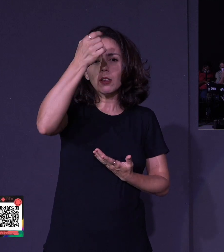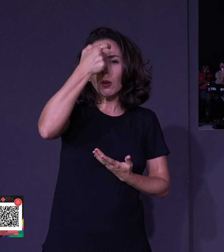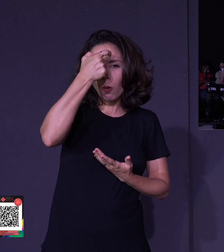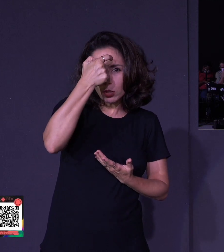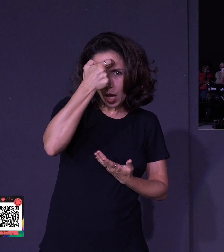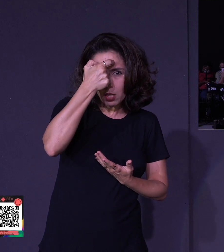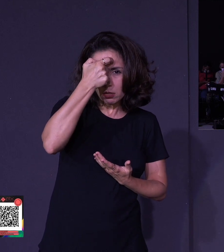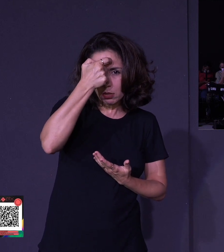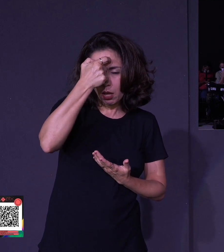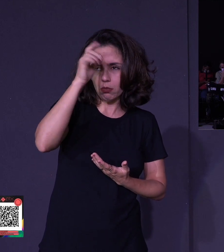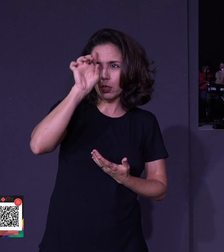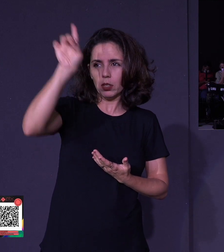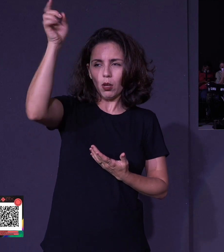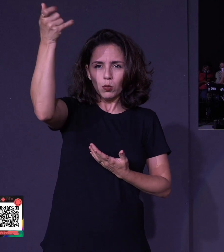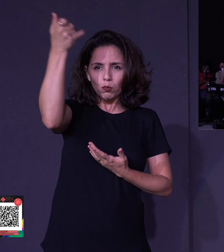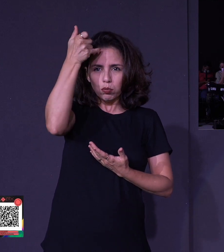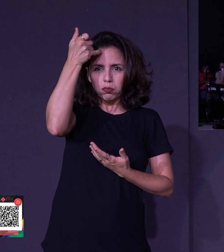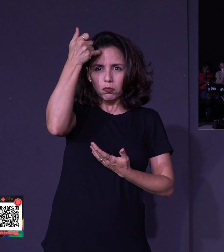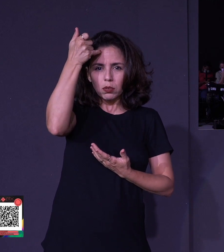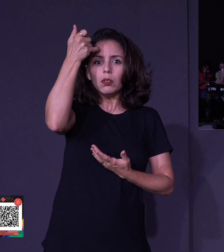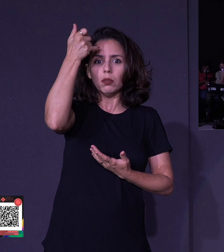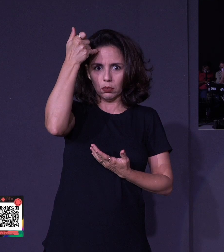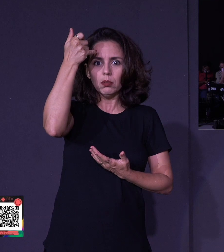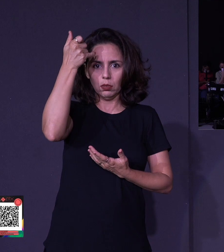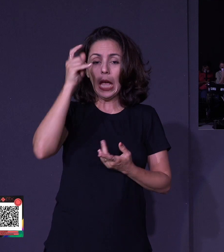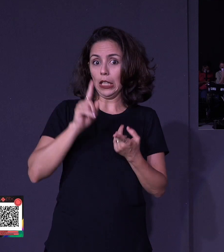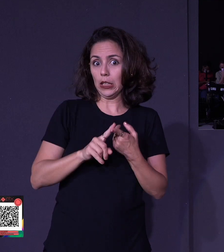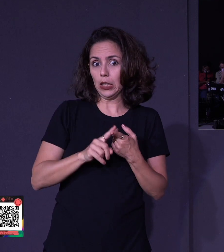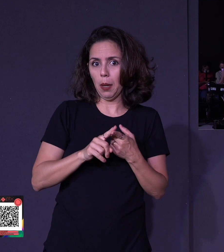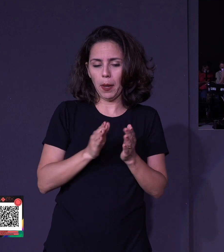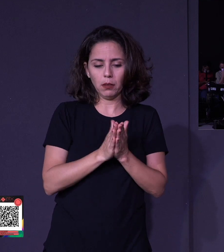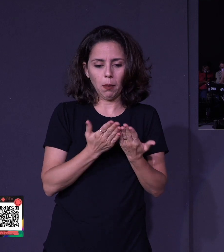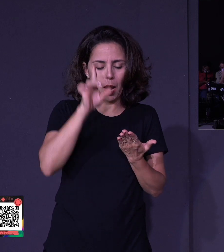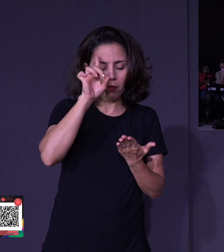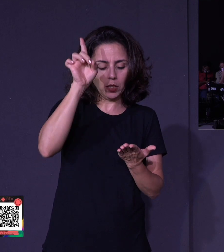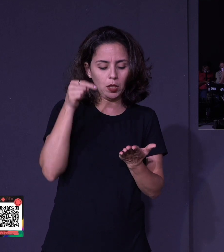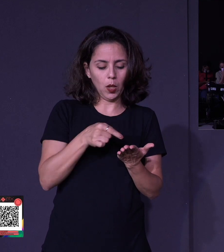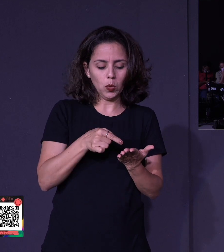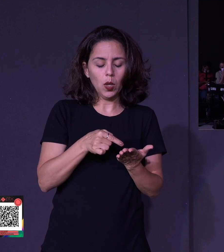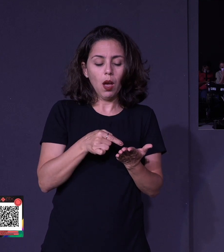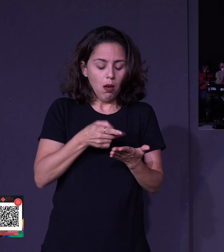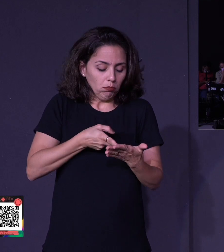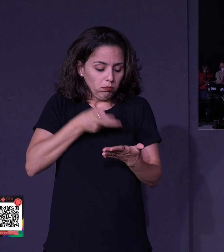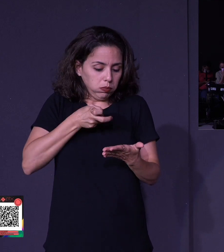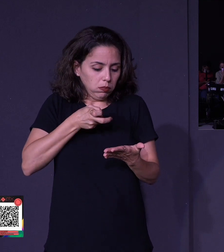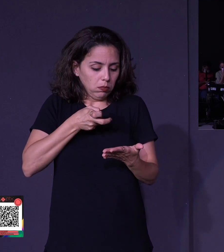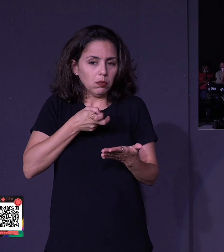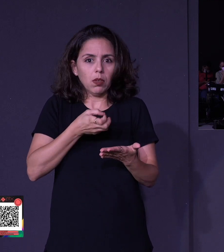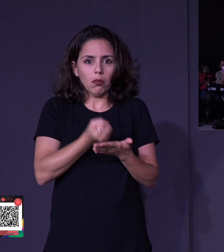Deus fala através da sua palavra, como está falando comigo e com você agora, nesse exato momento. Ele